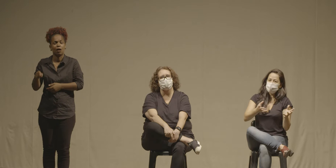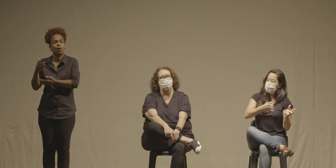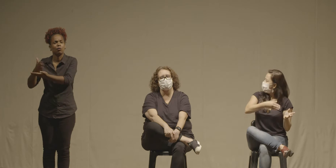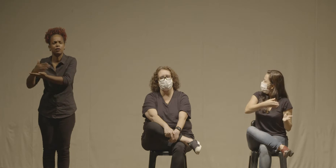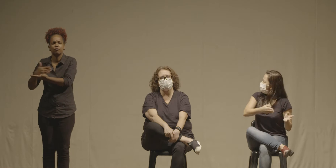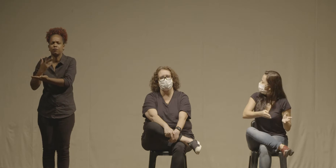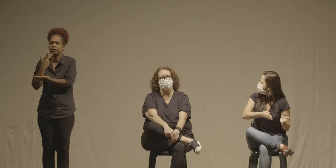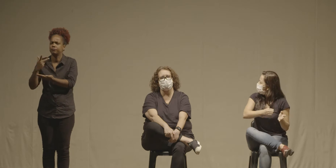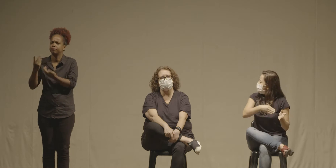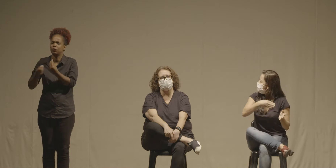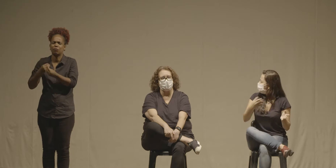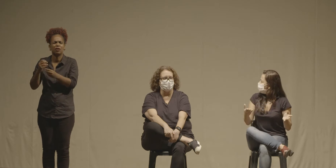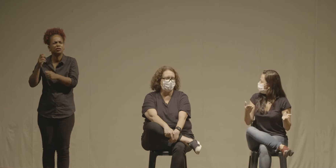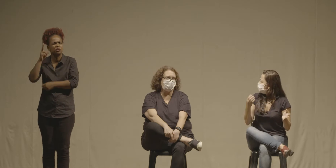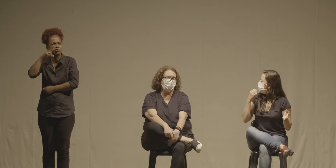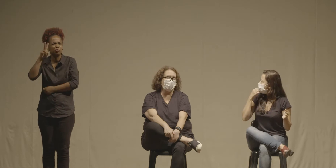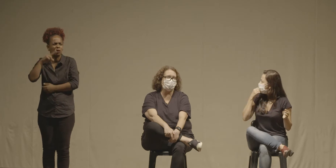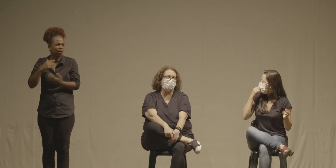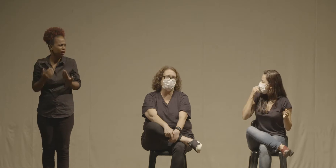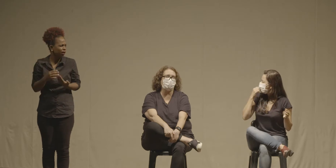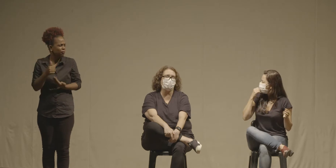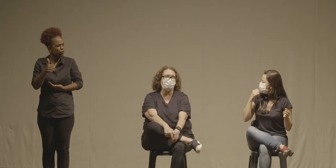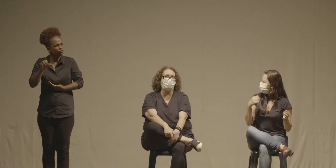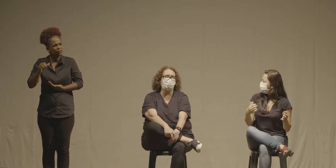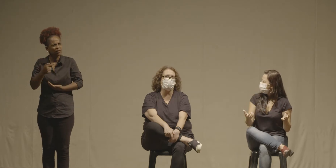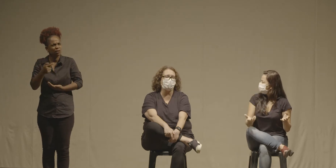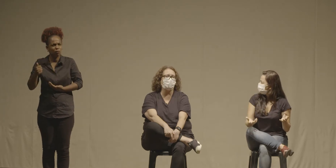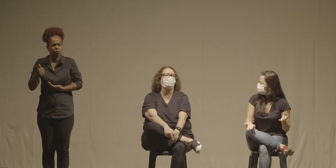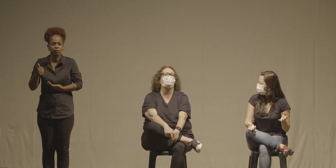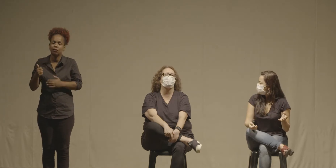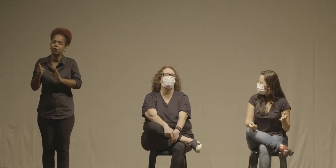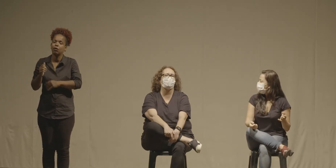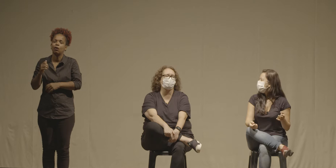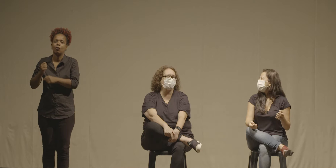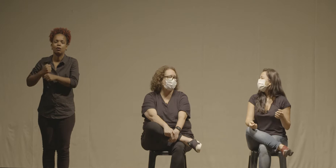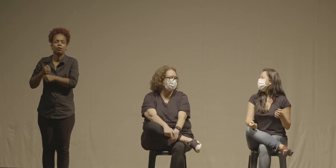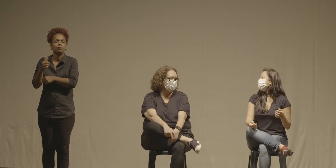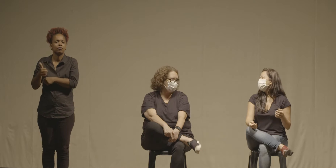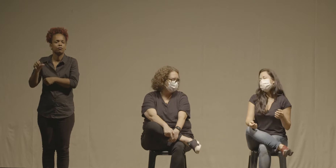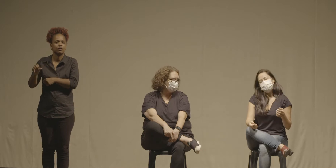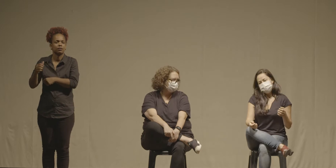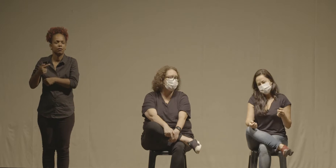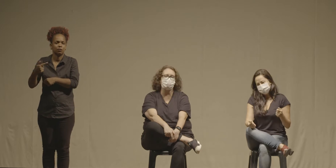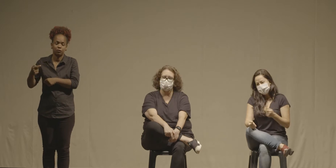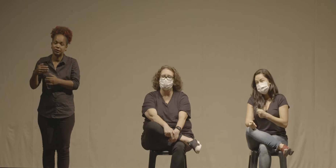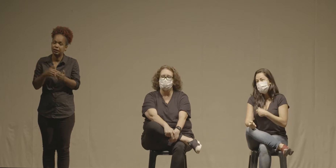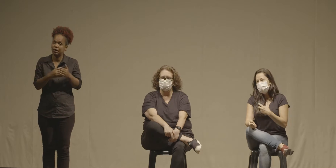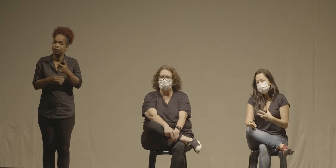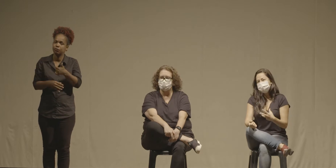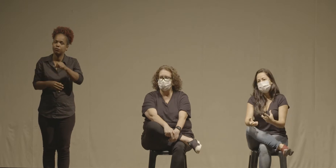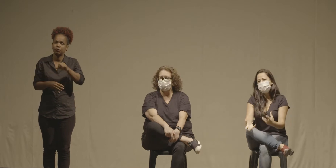a história é de 71, de 1892 a 1971. Pois então,